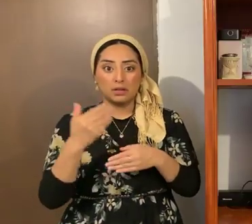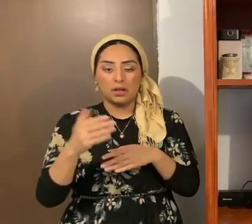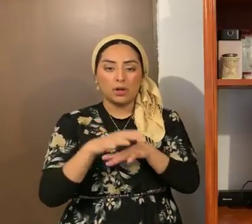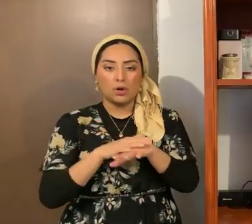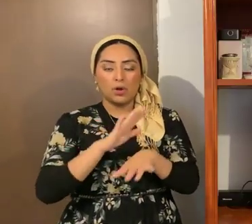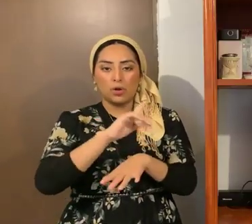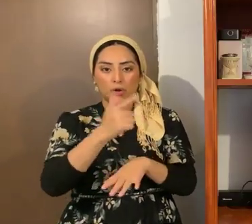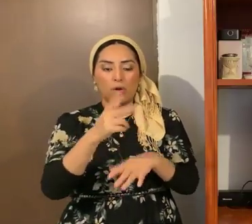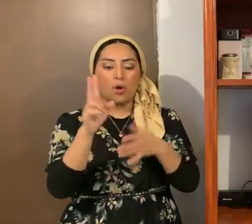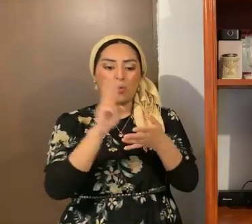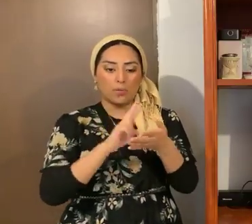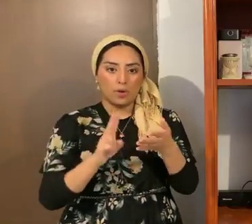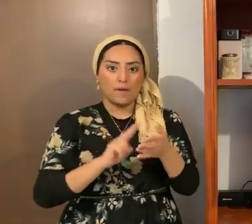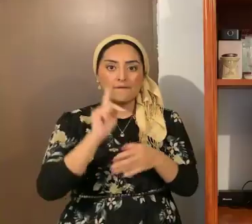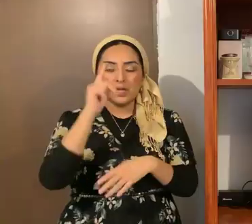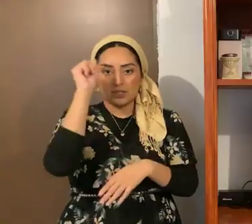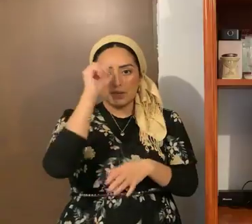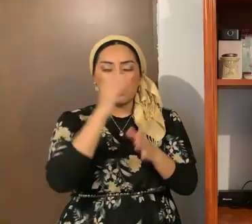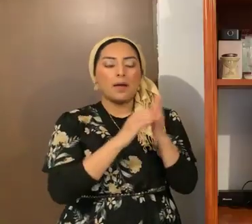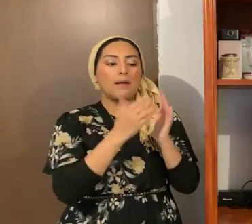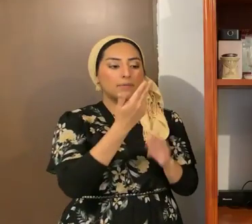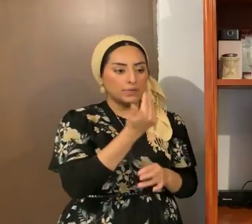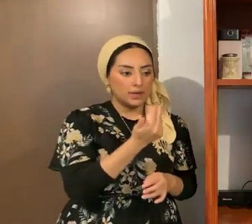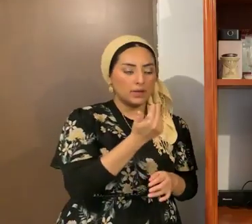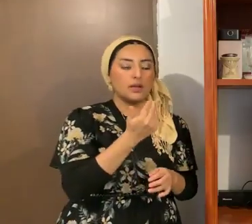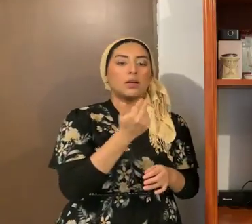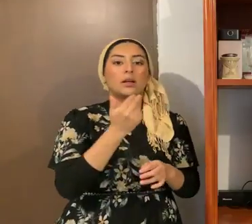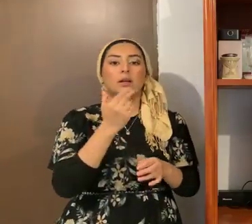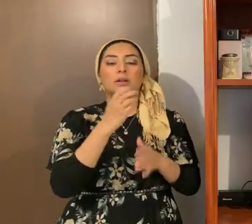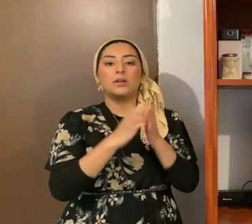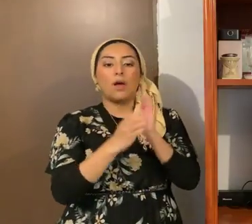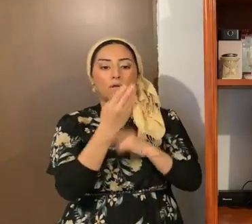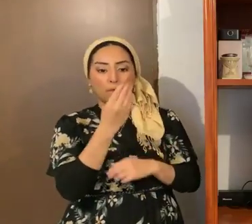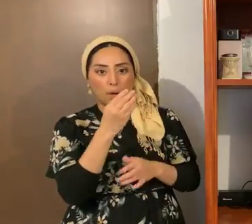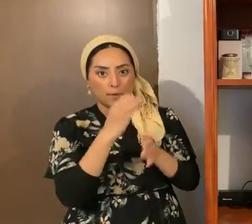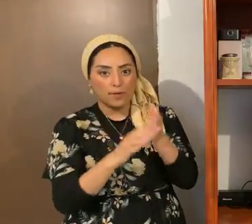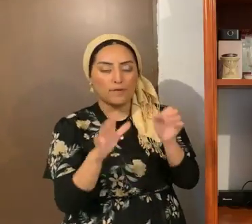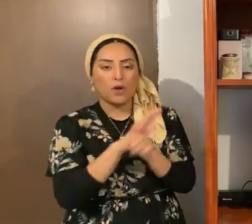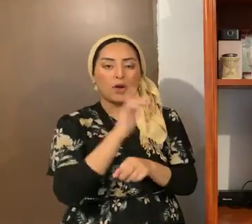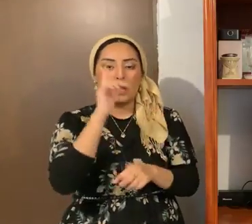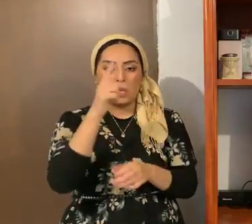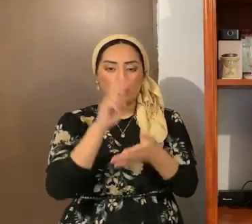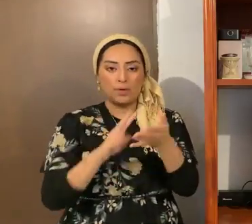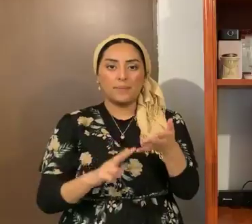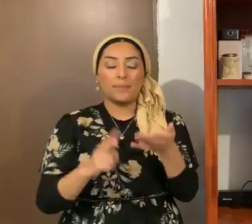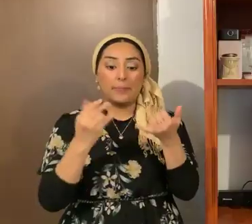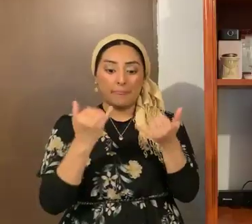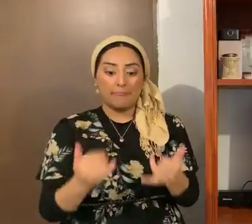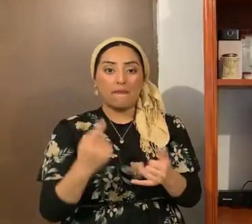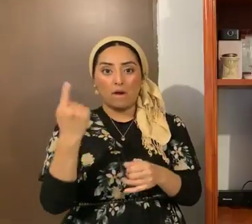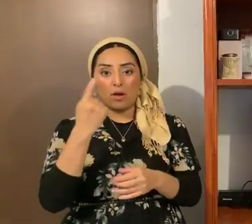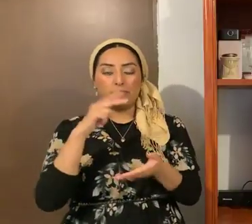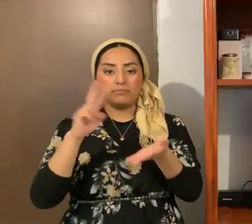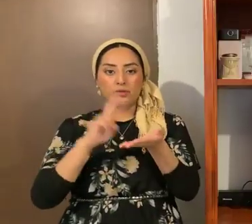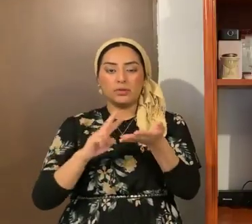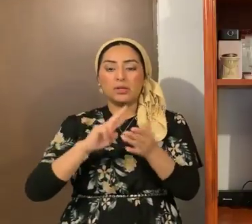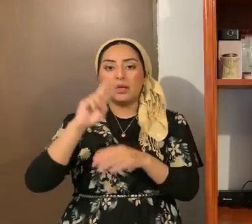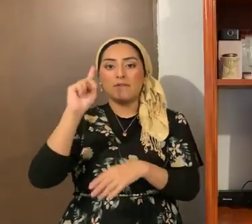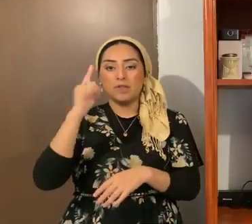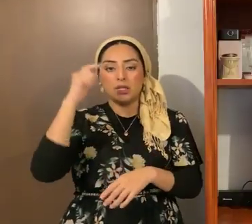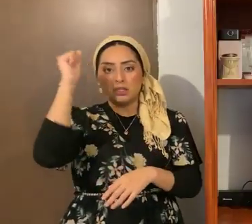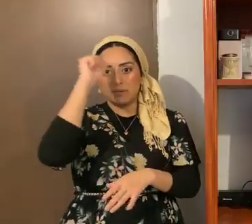calma tú lees 1 Samuel capítulo 13, 1 Samuel 14 completo, etc. Pero en este caso 1 Samuel